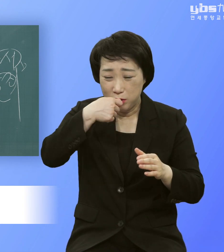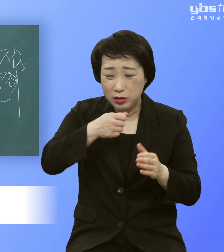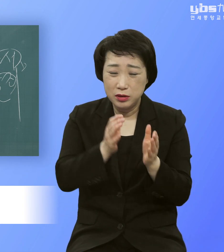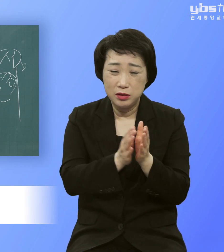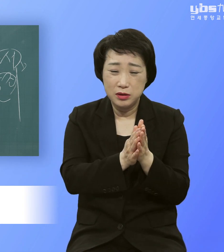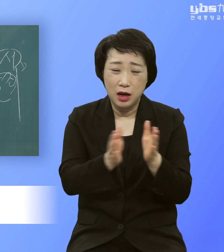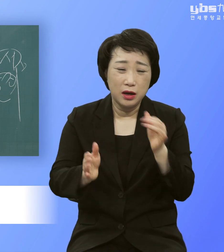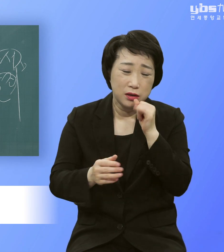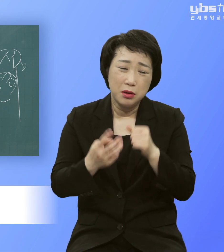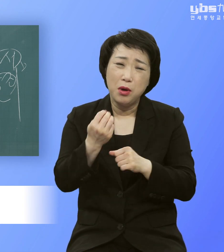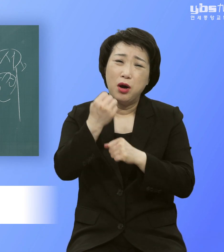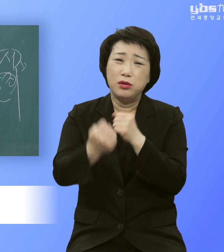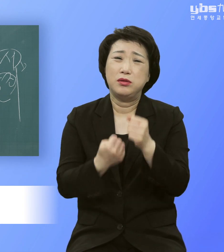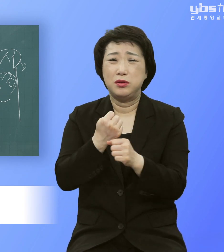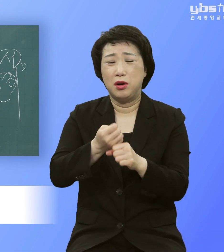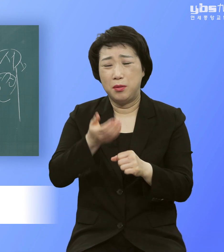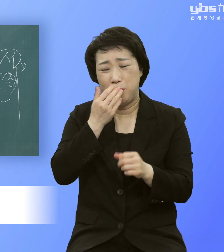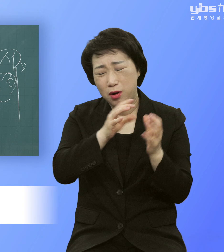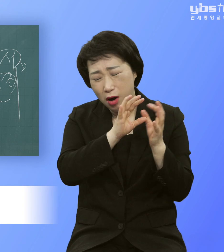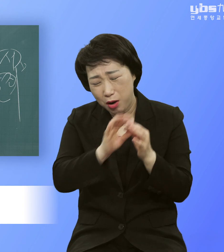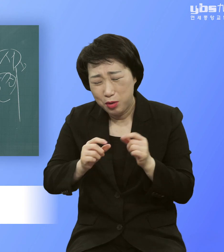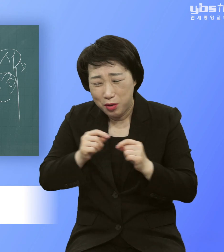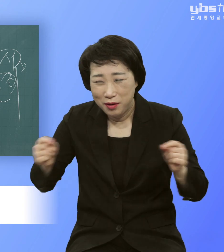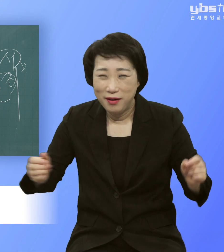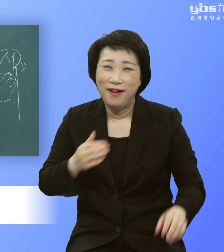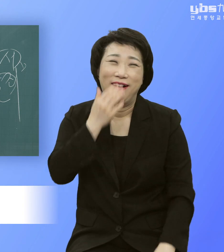년 먹었어 죽을. 엄청나.